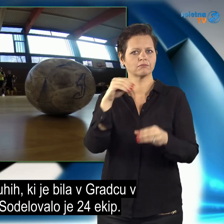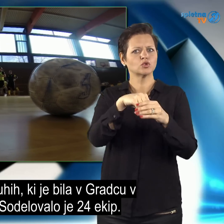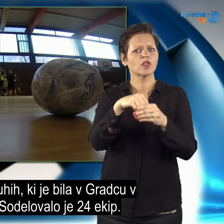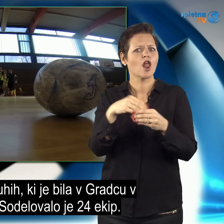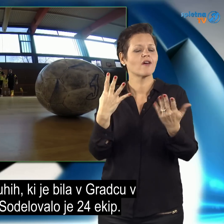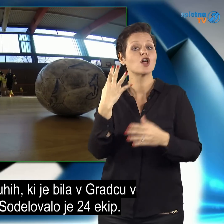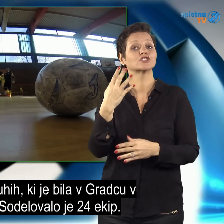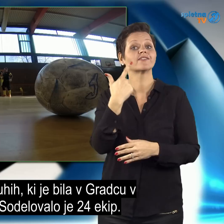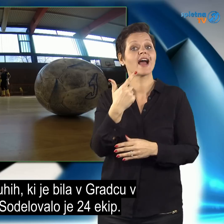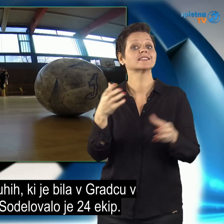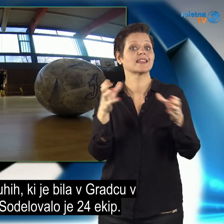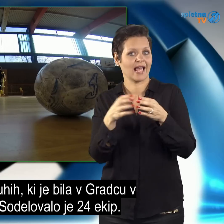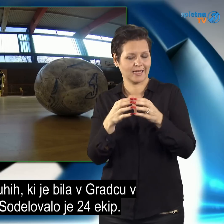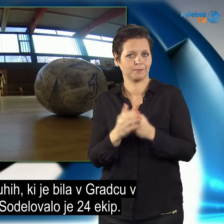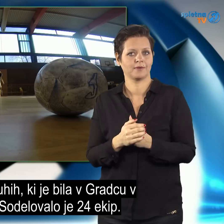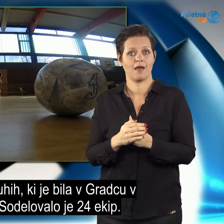Sodelovalo je 24 ekip.